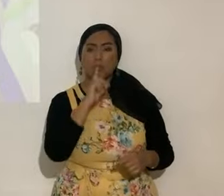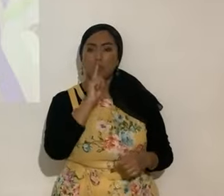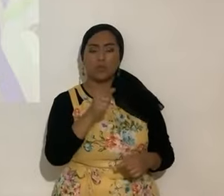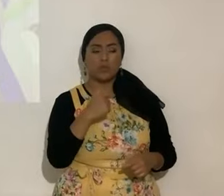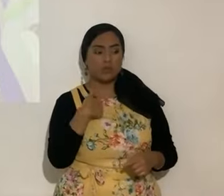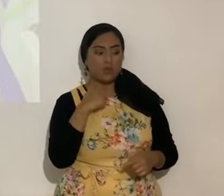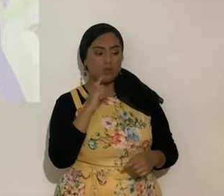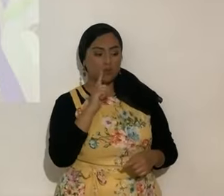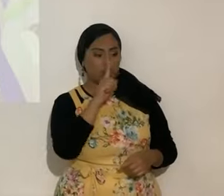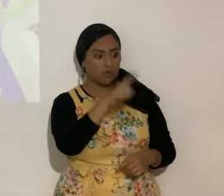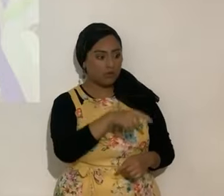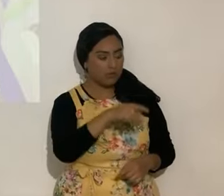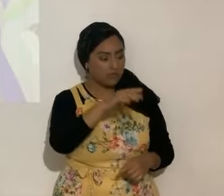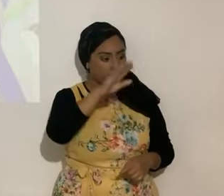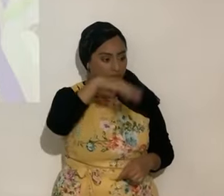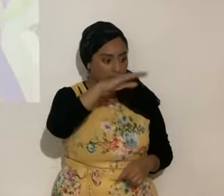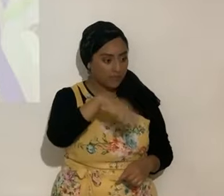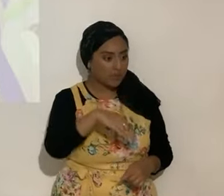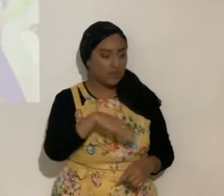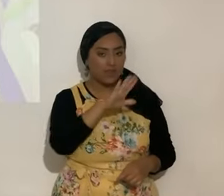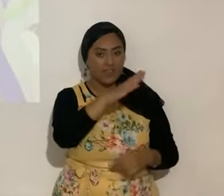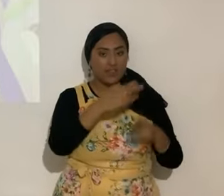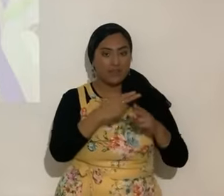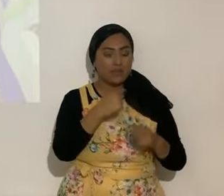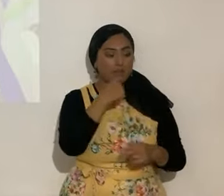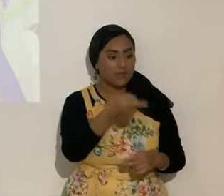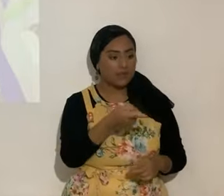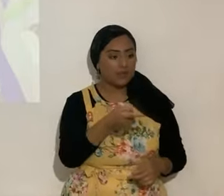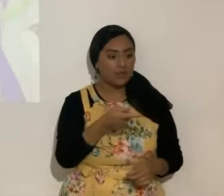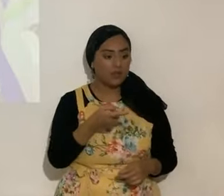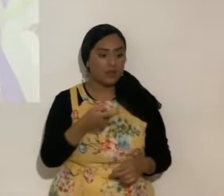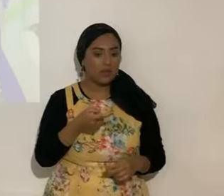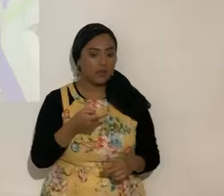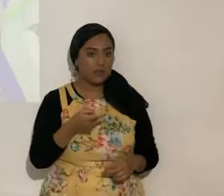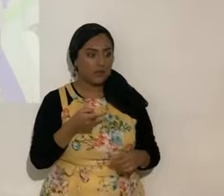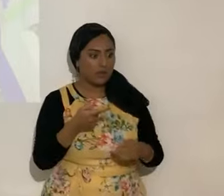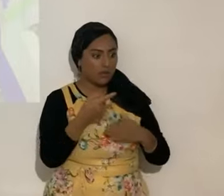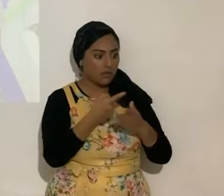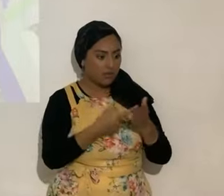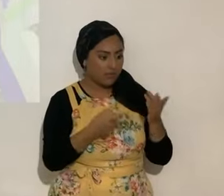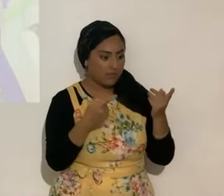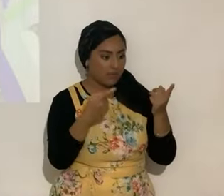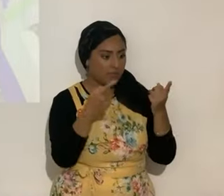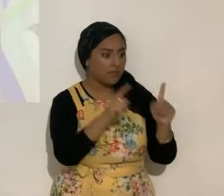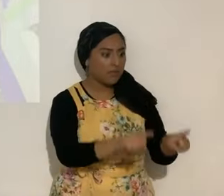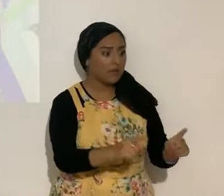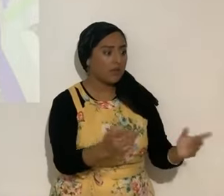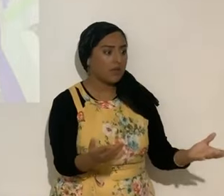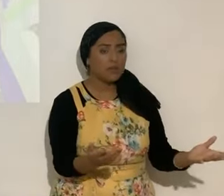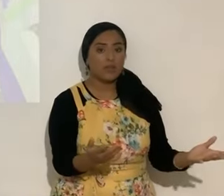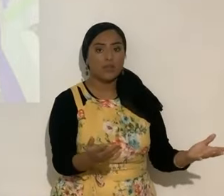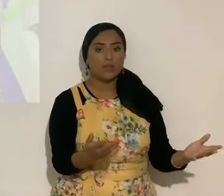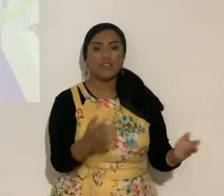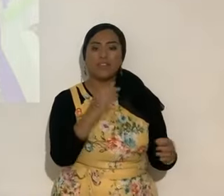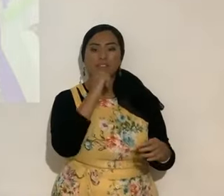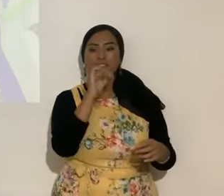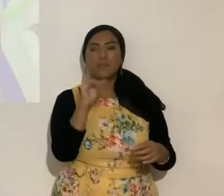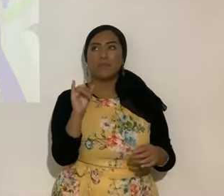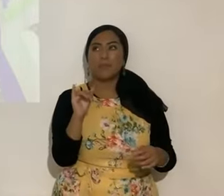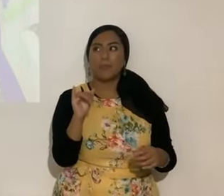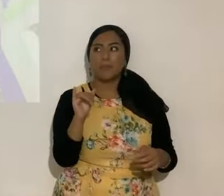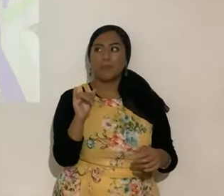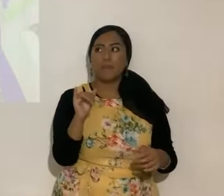y le dije, fulano, le mencioné su nombre, ¿qué te pasó? pero no con ese afán